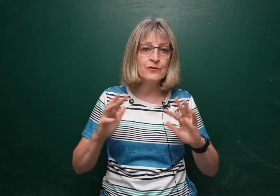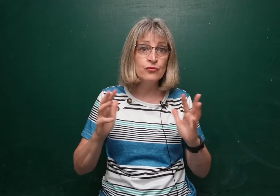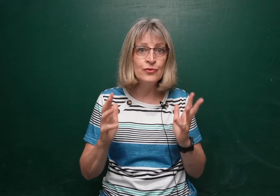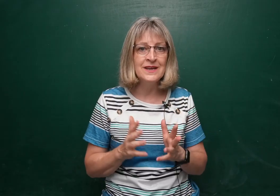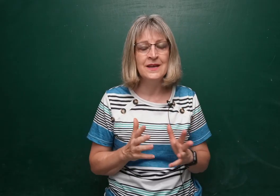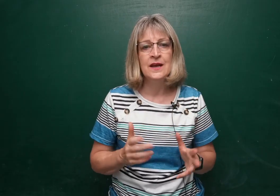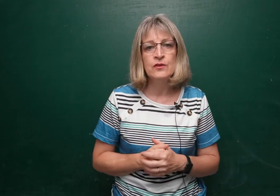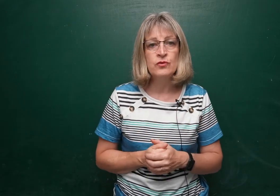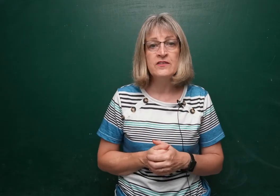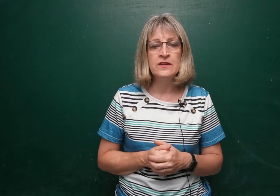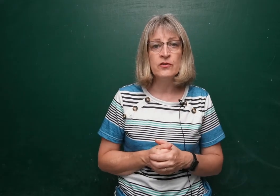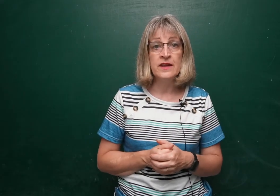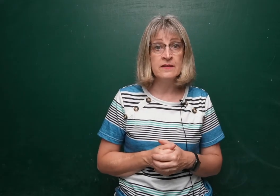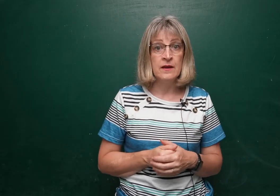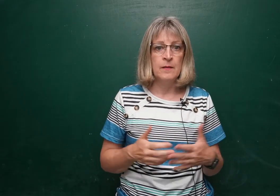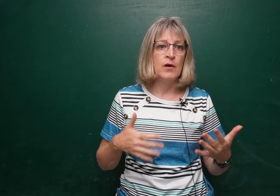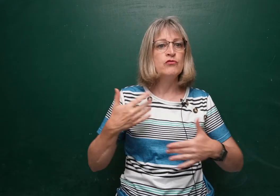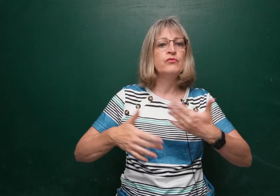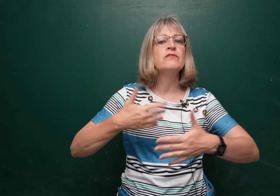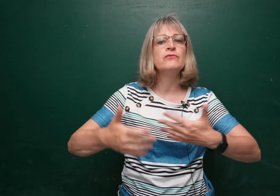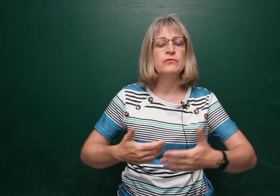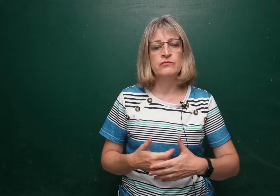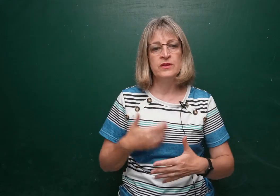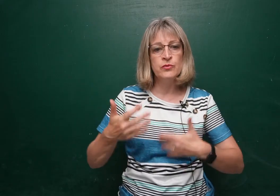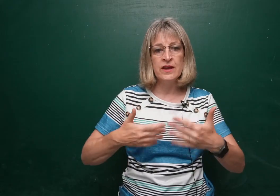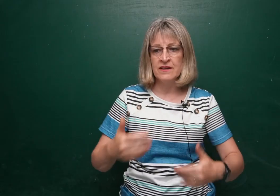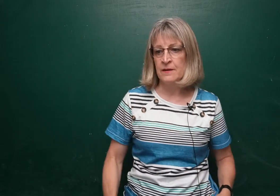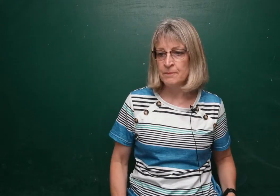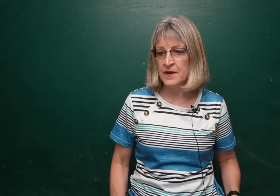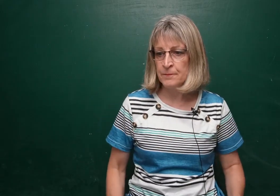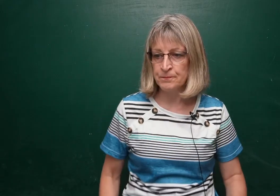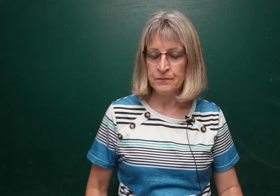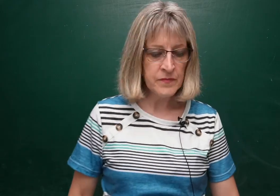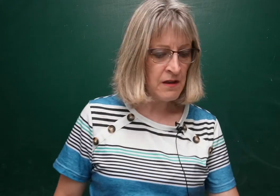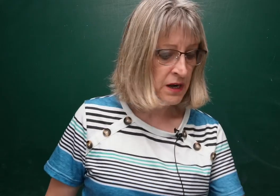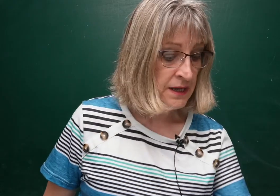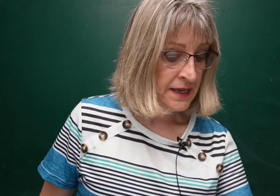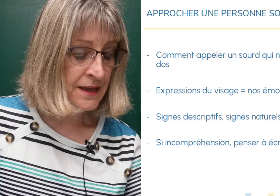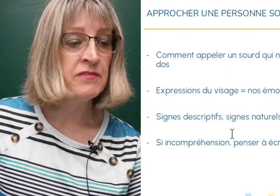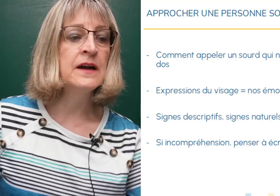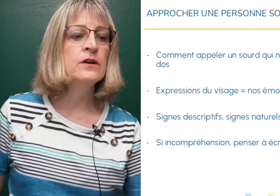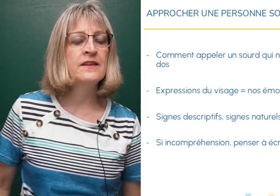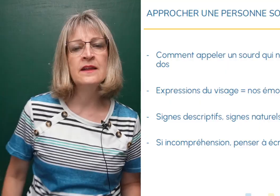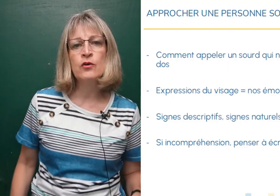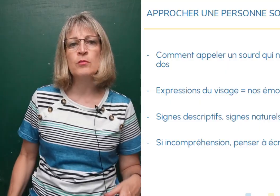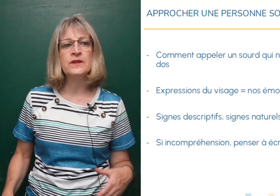tous les signes en tête, bah, vous pouvez vous débrouiller avec ça, hein. Voilà. Et enfin, la dernière